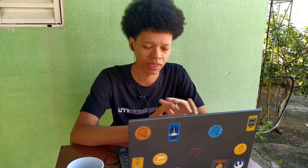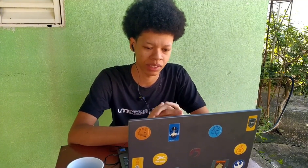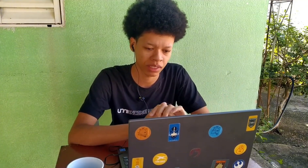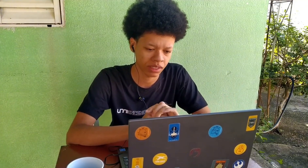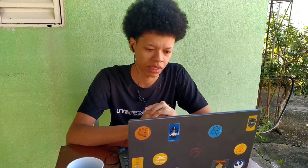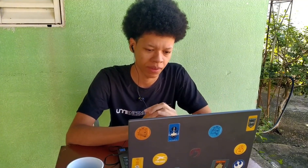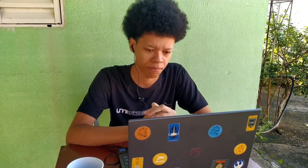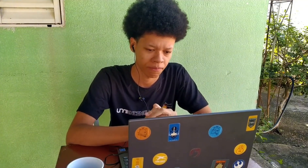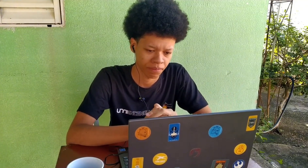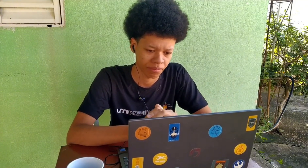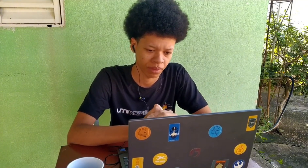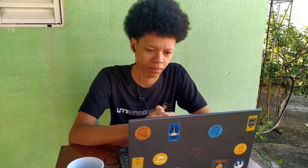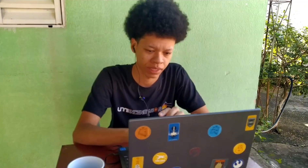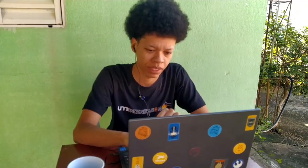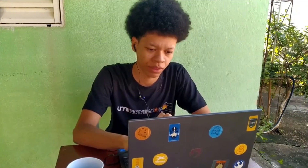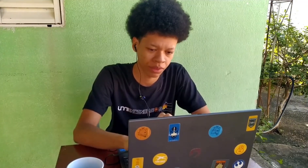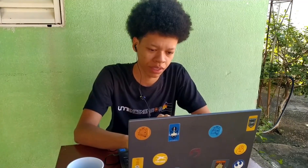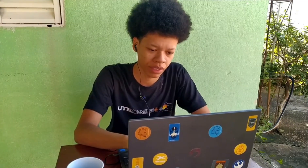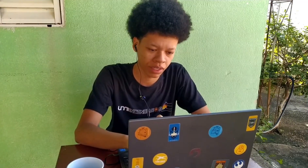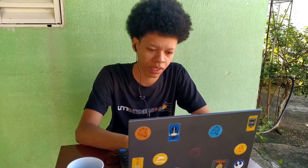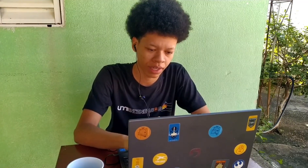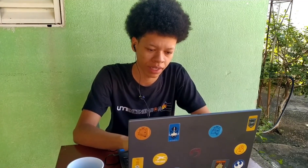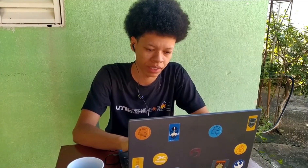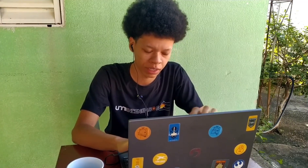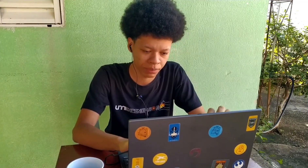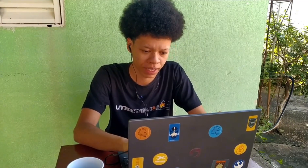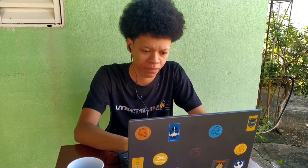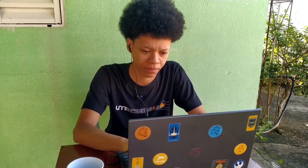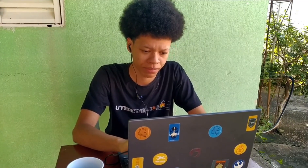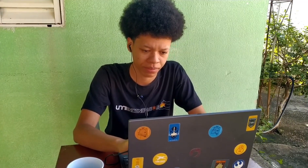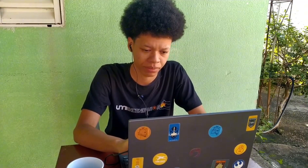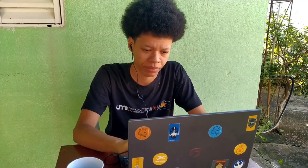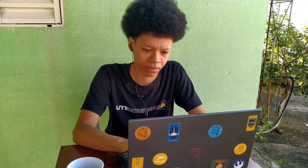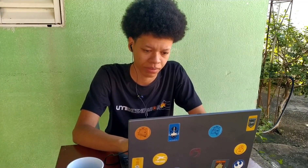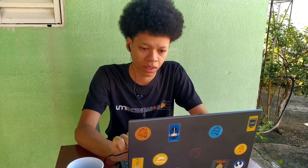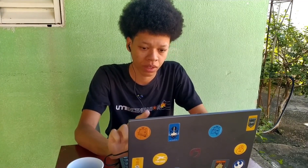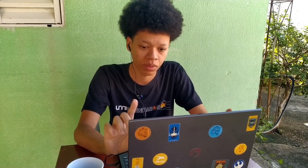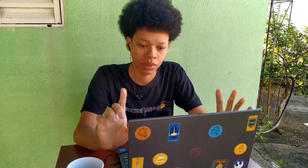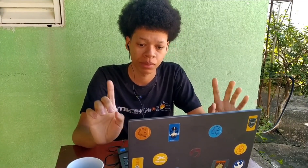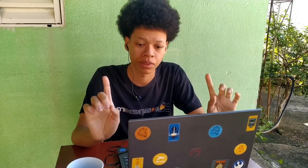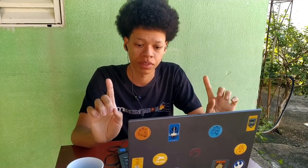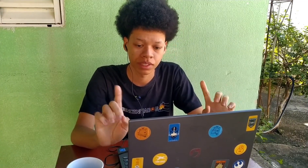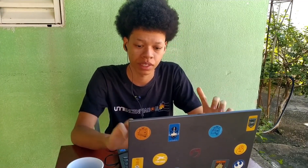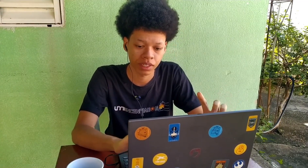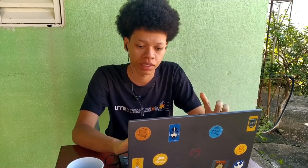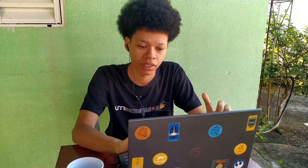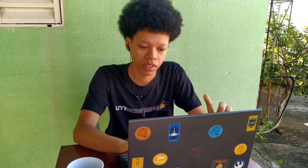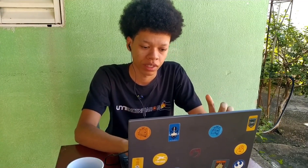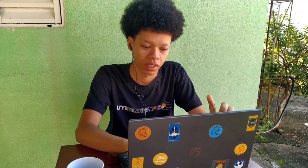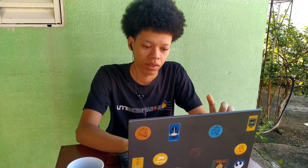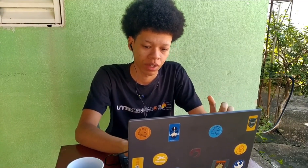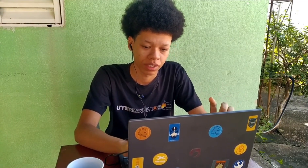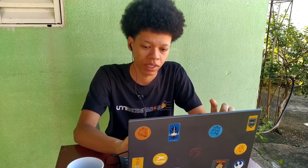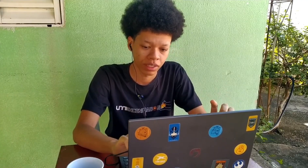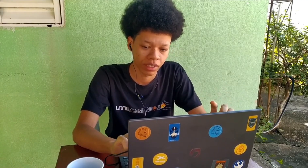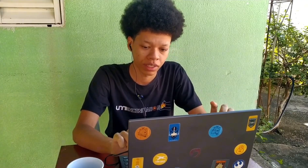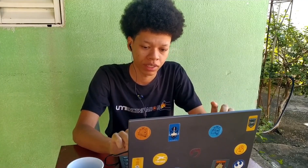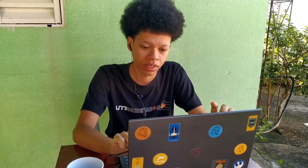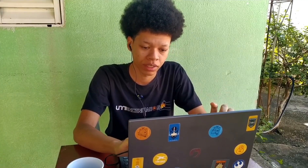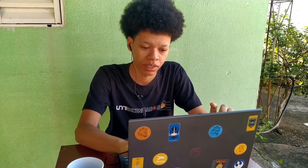assim, mas era o que era de se esperar. Agora eu vou mostrar pra vocês, acho que é interessante,